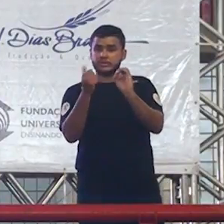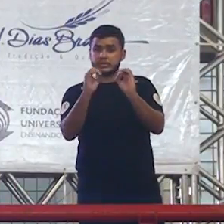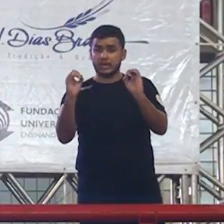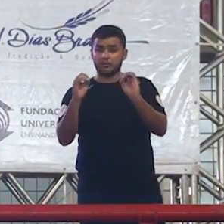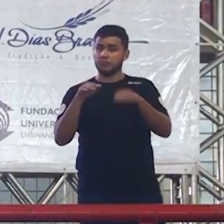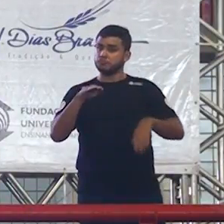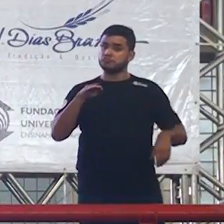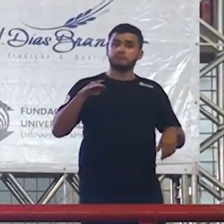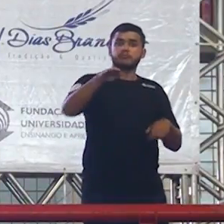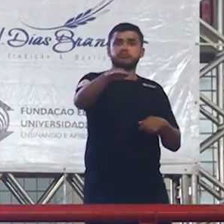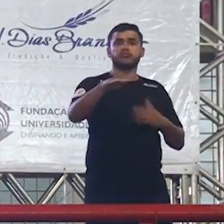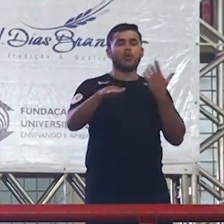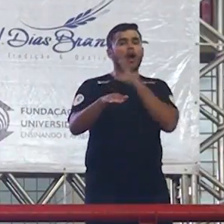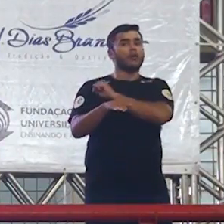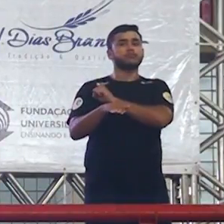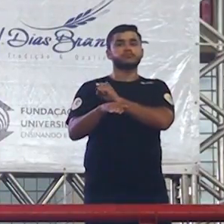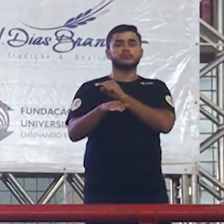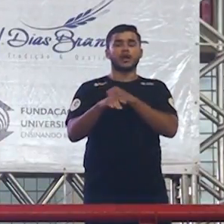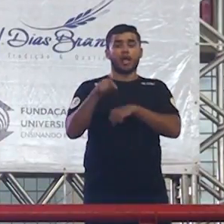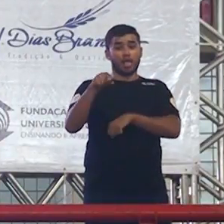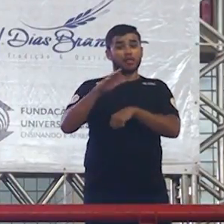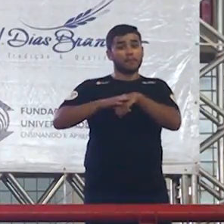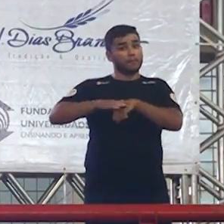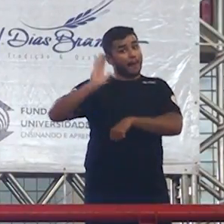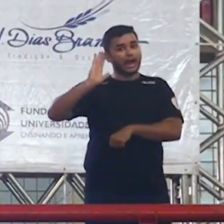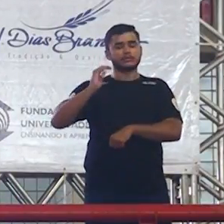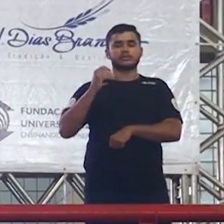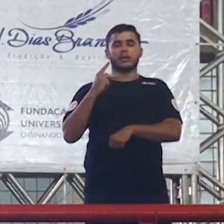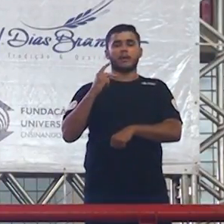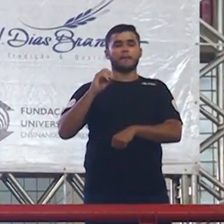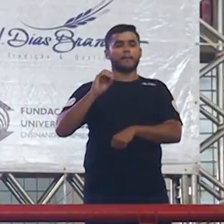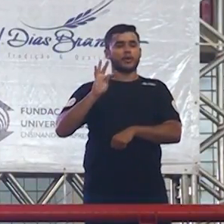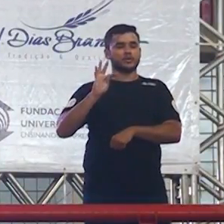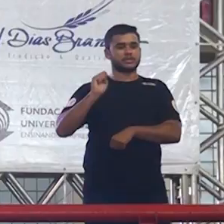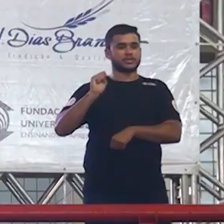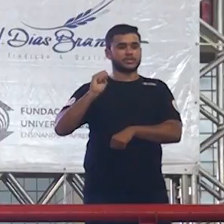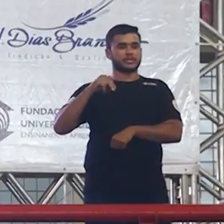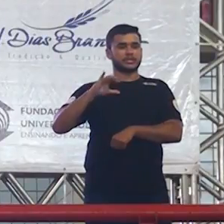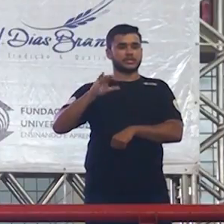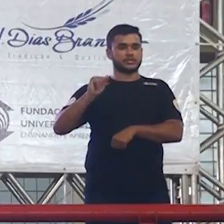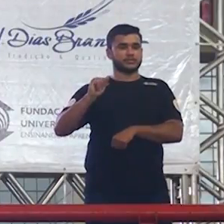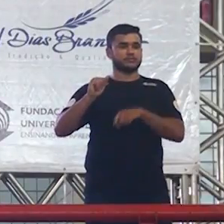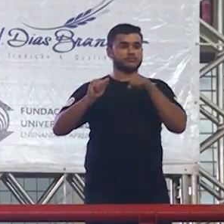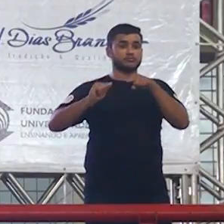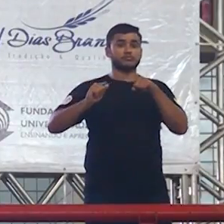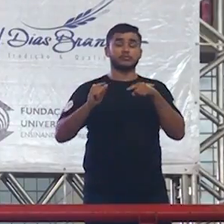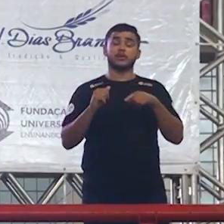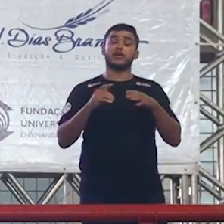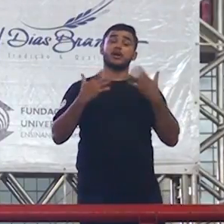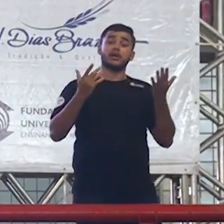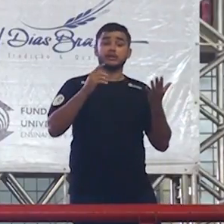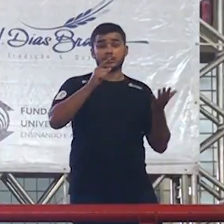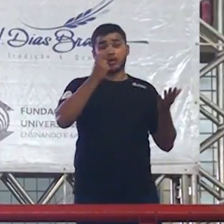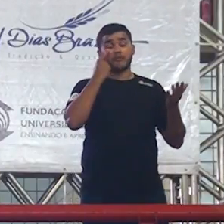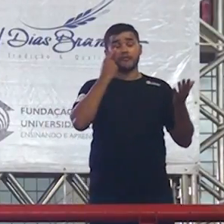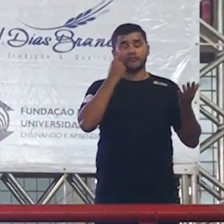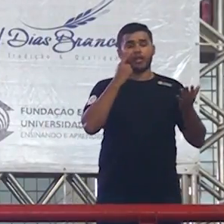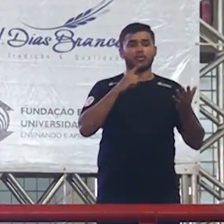se eu pegar aparelhos de potências diferentes, quem tem mais potência